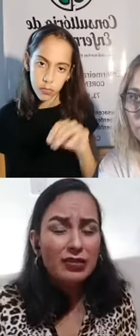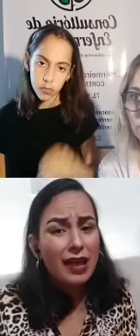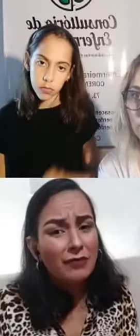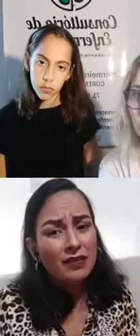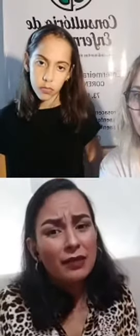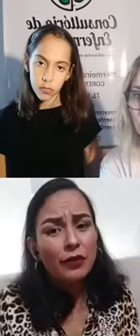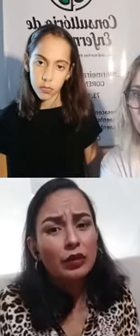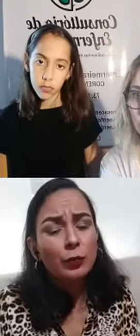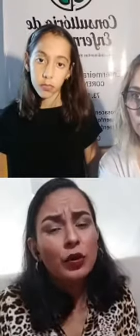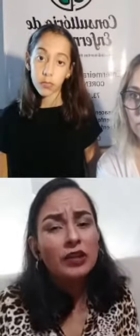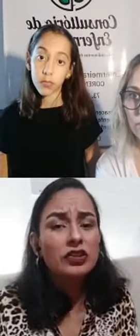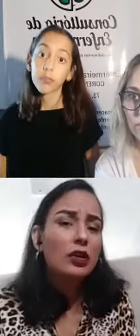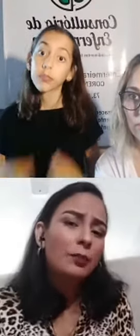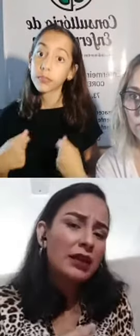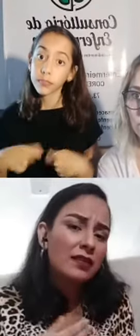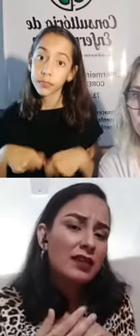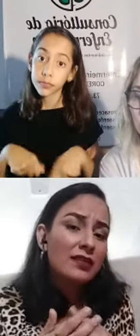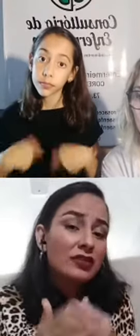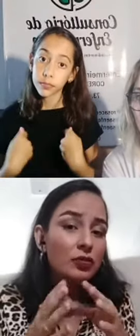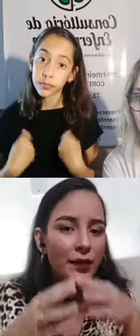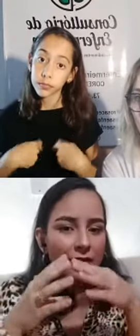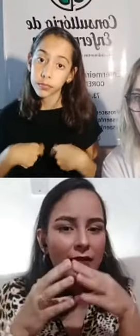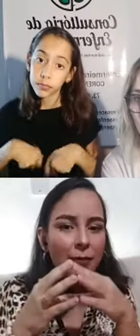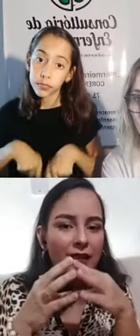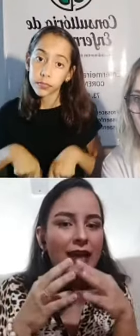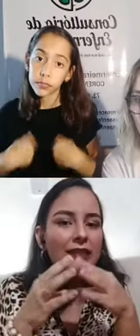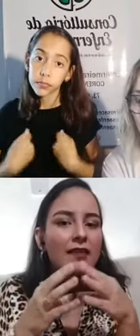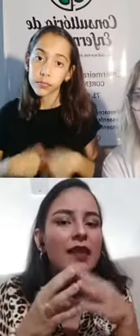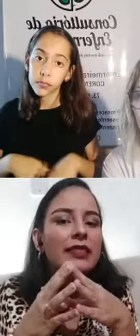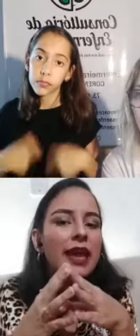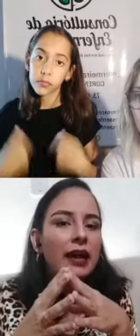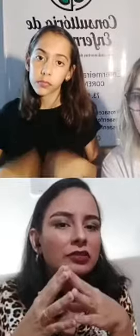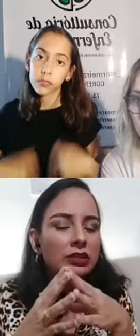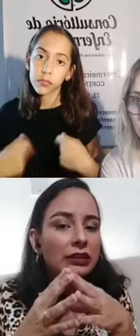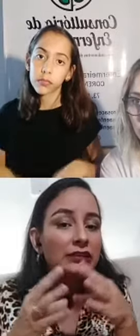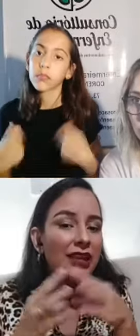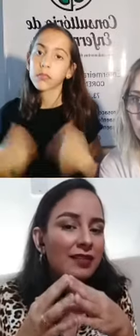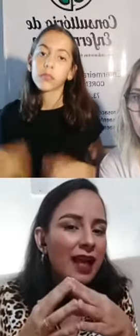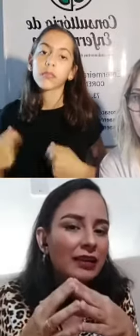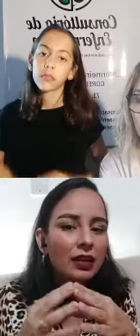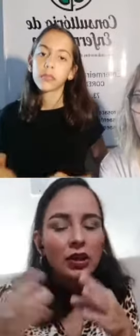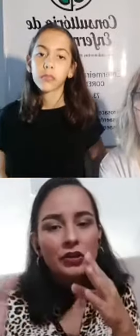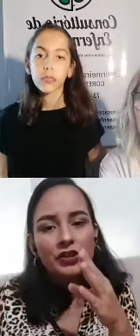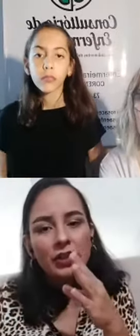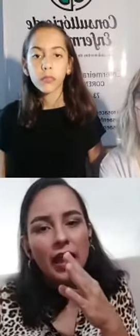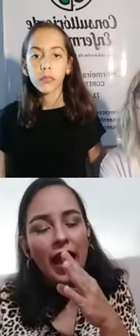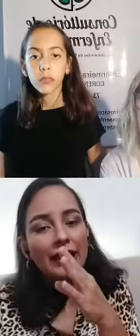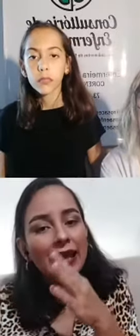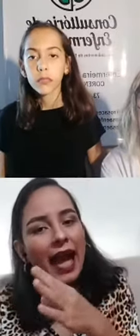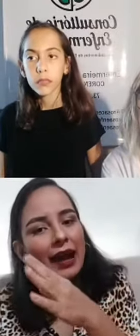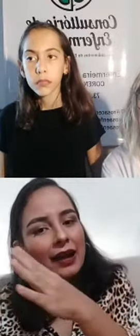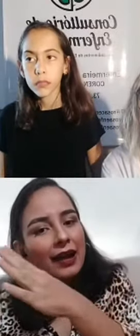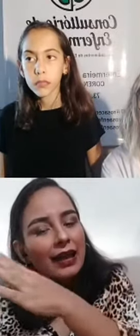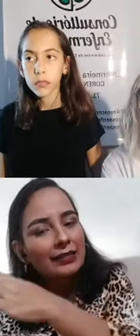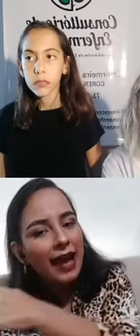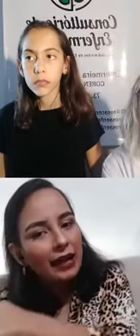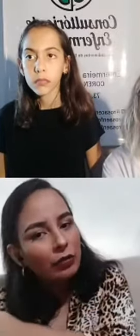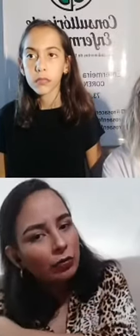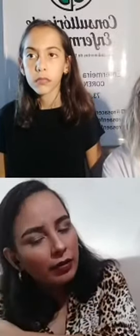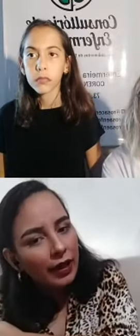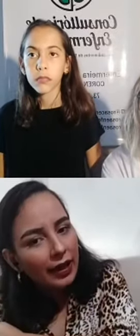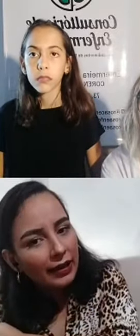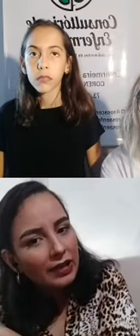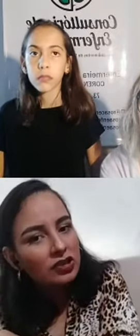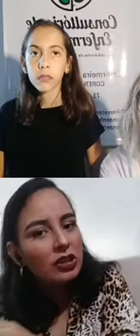viável e deve ser feito, porque a gente precisa sair dessa ideia, Janaína, engessada, de que ligar